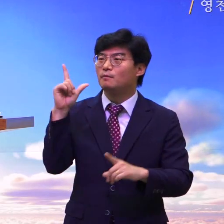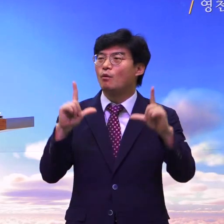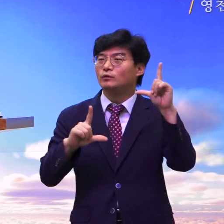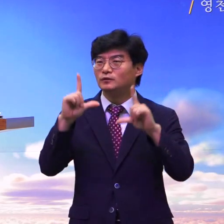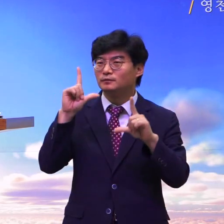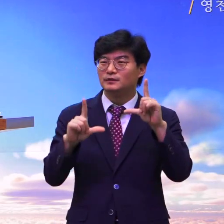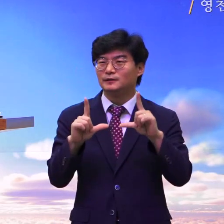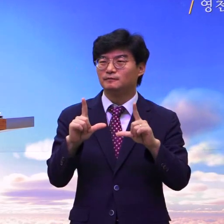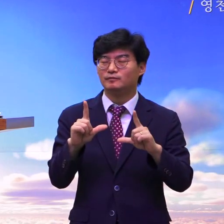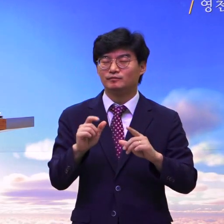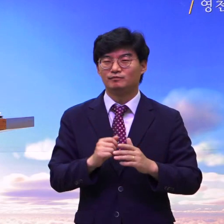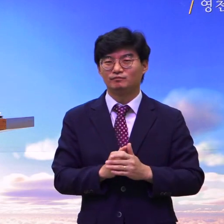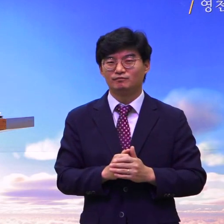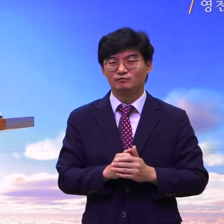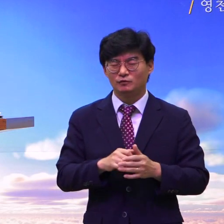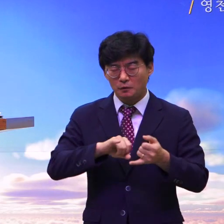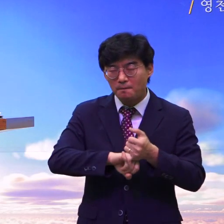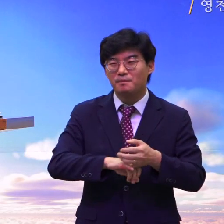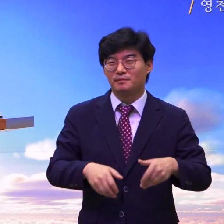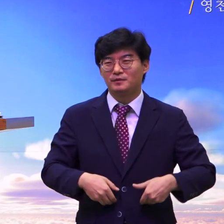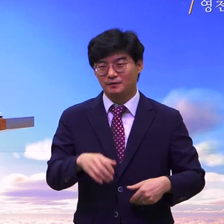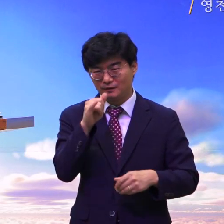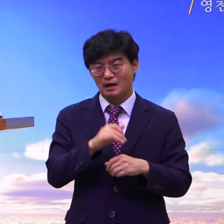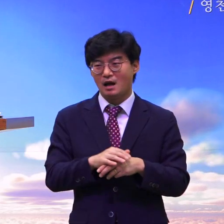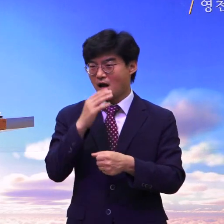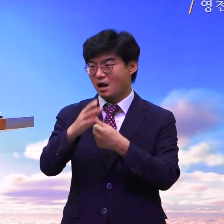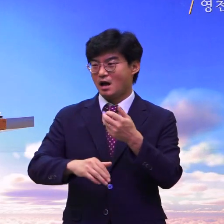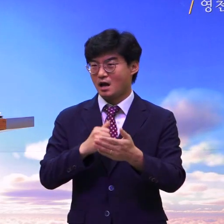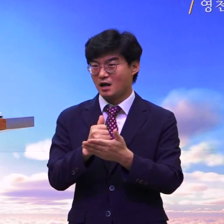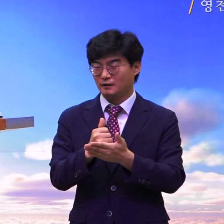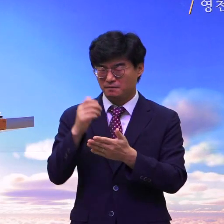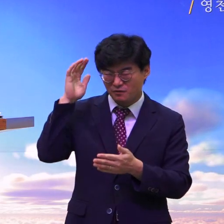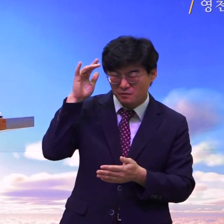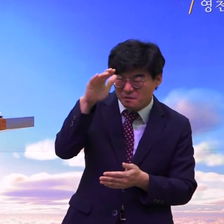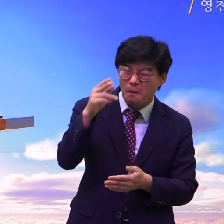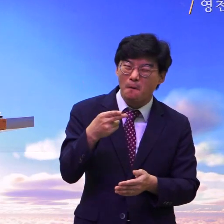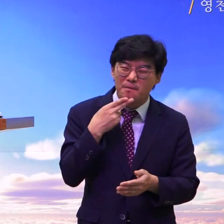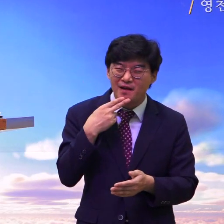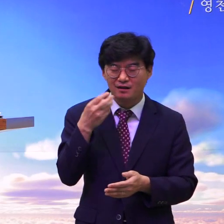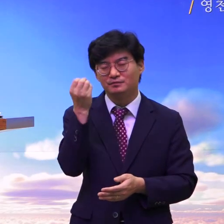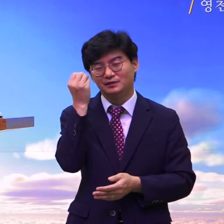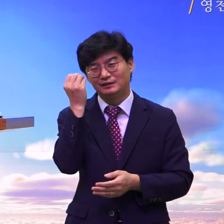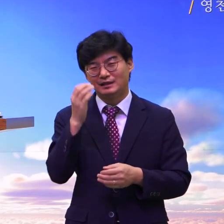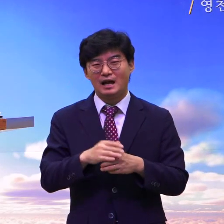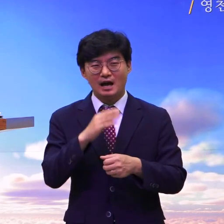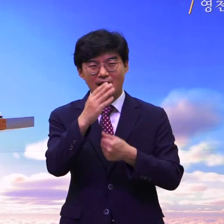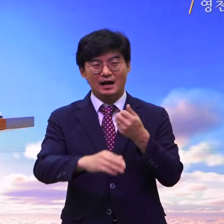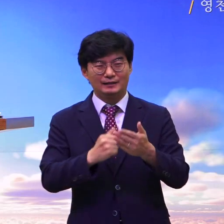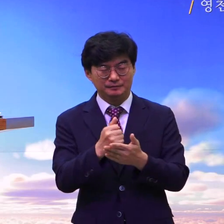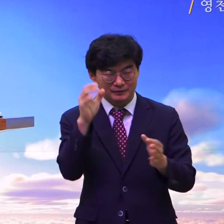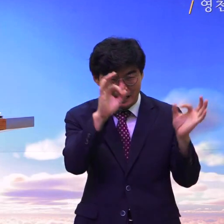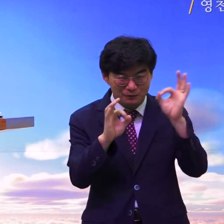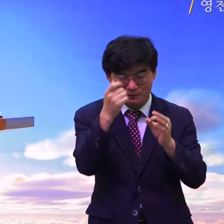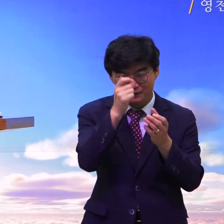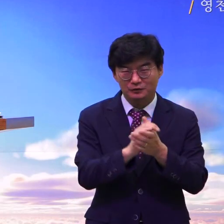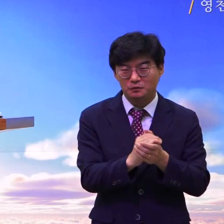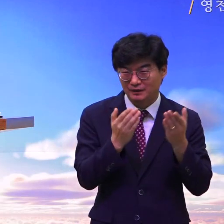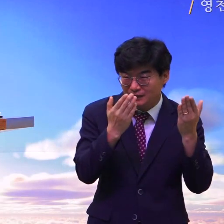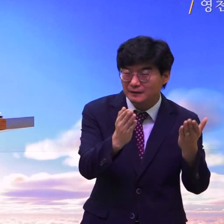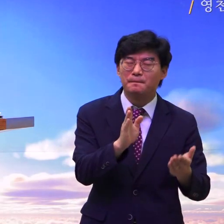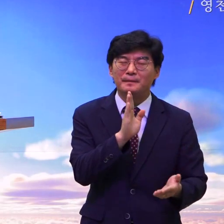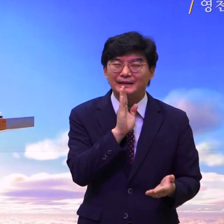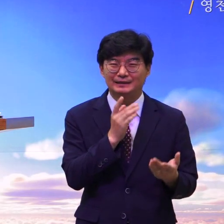대한 갈급함이 없는 것이 비정상이라는 것입니다. 힘들고 어려운데, 답답하고 어려운데 하나님을